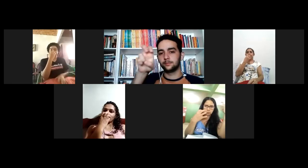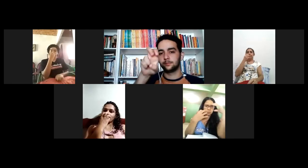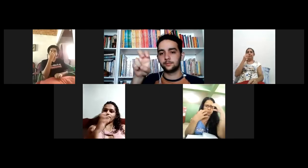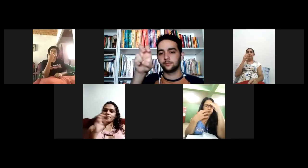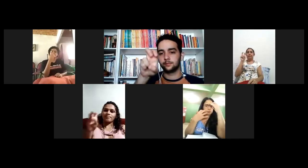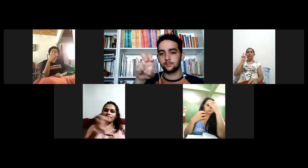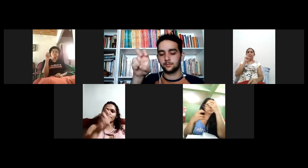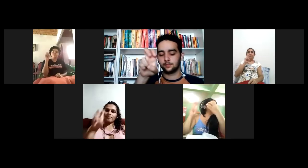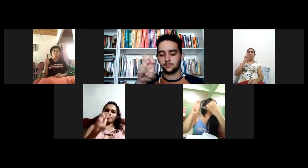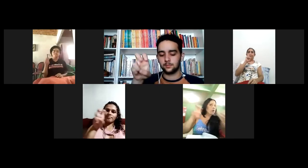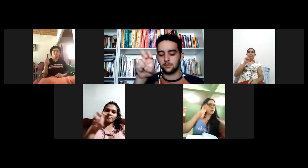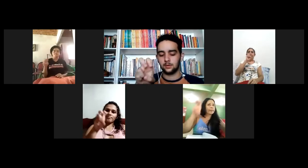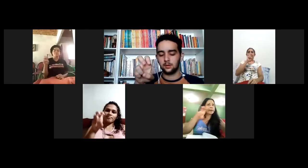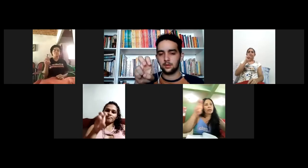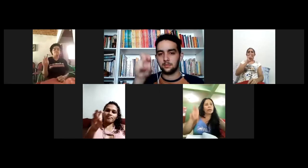cobra,